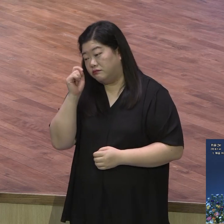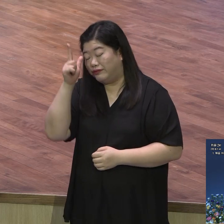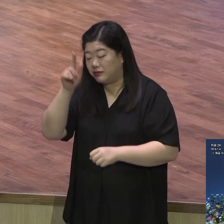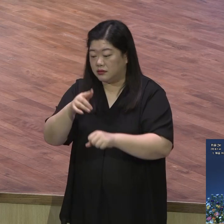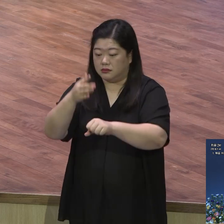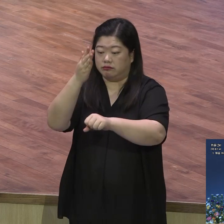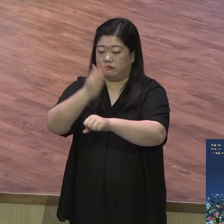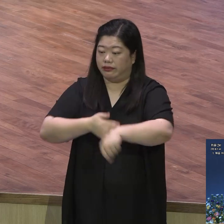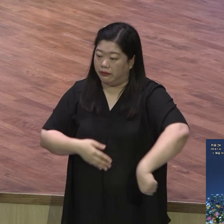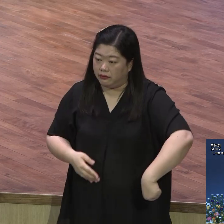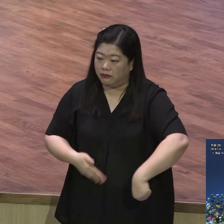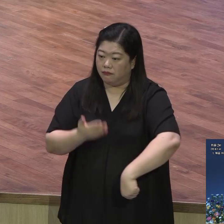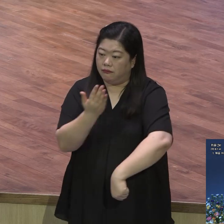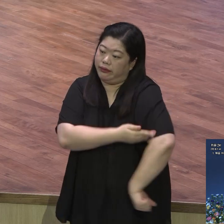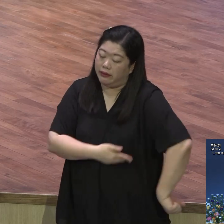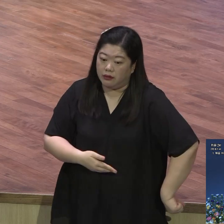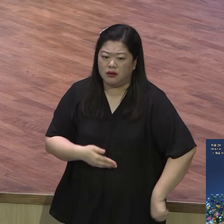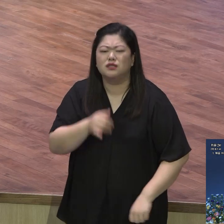제일